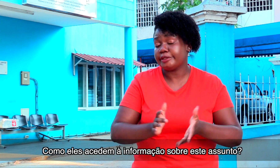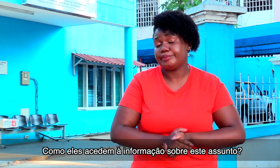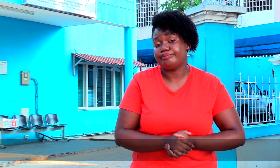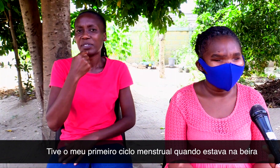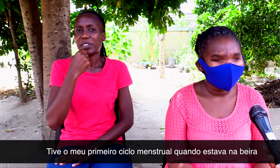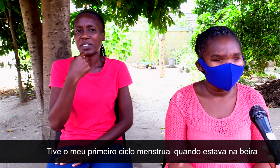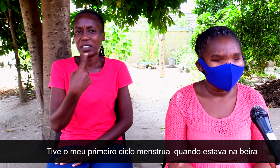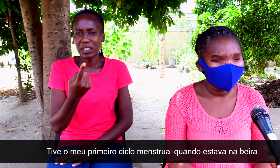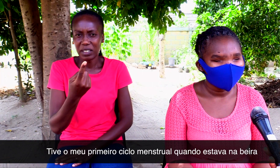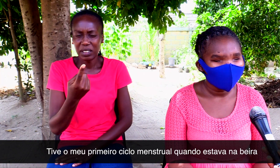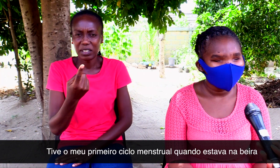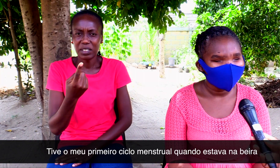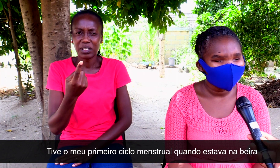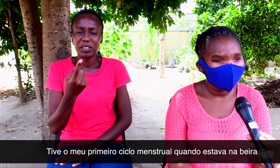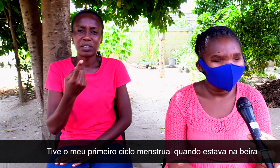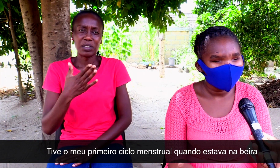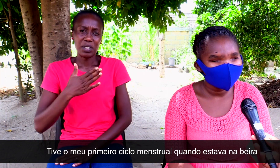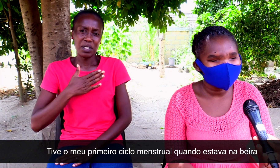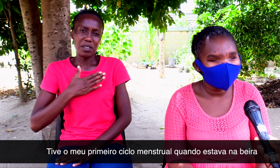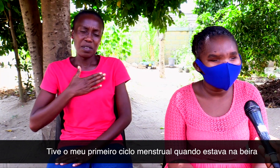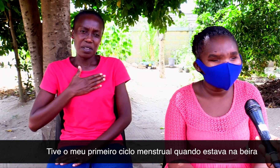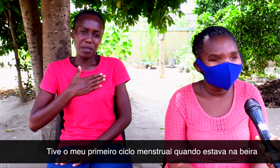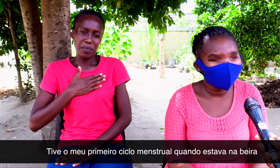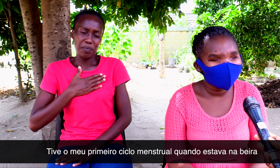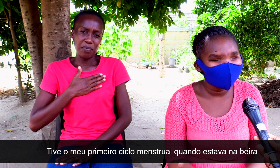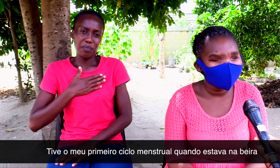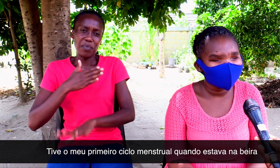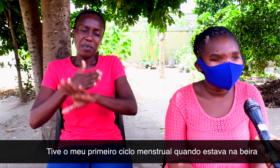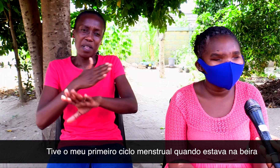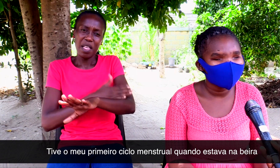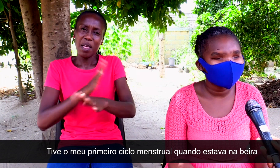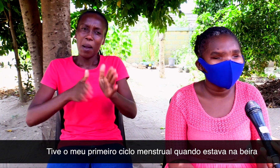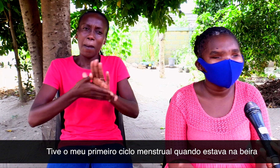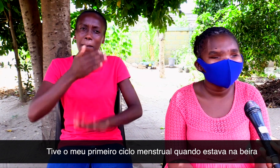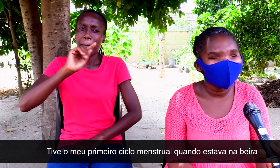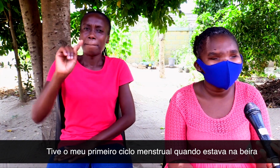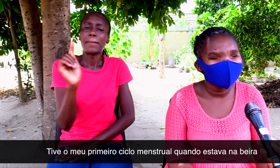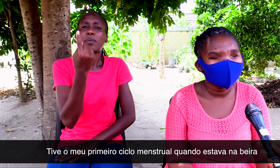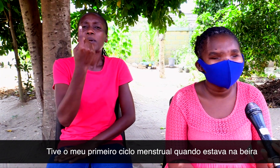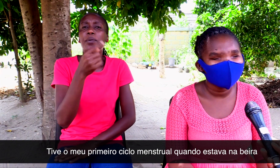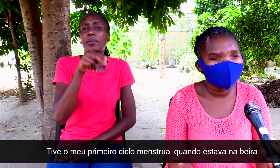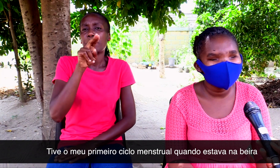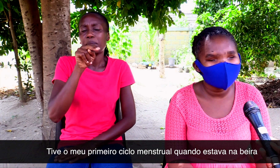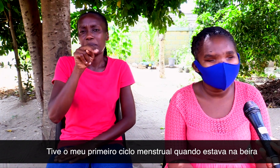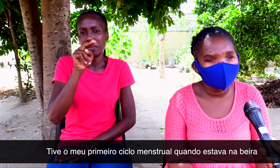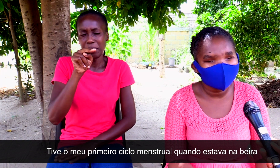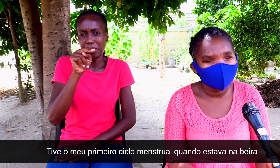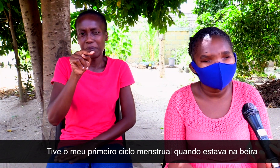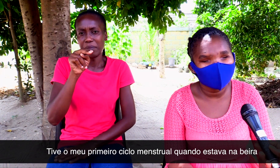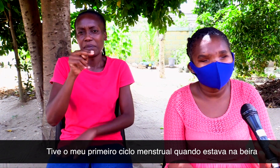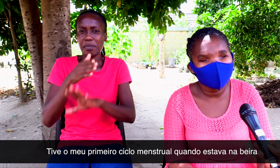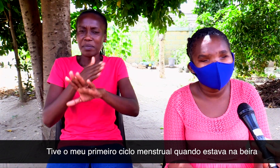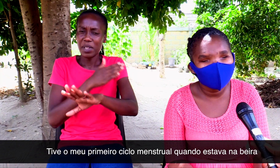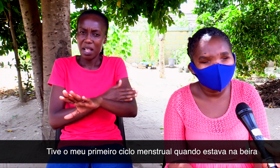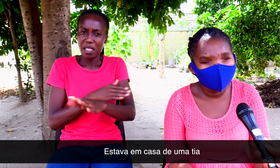este assunto? A minha fase, o meu primeiro ciclo menstrual, eu tive quando